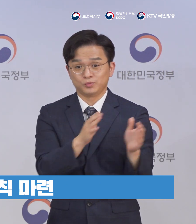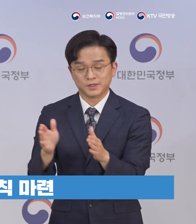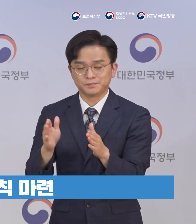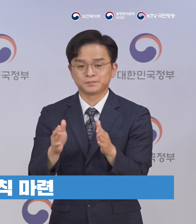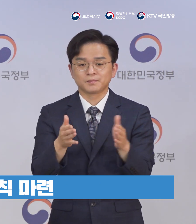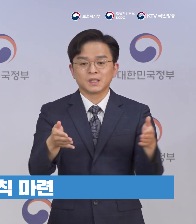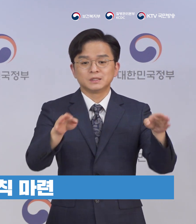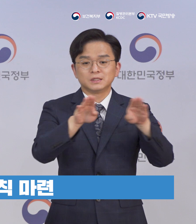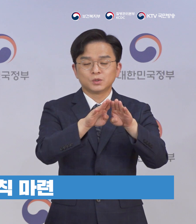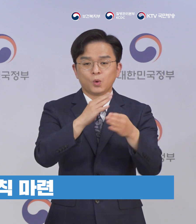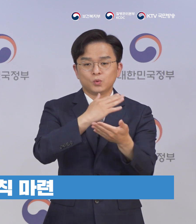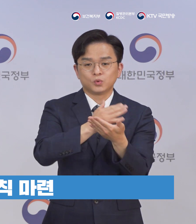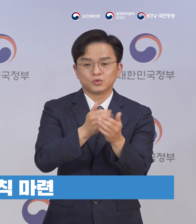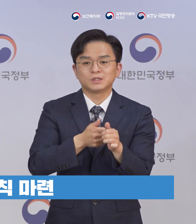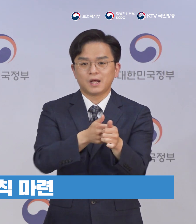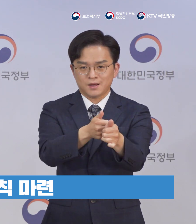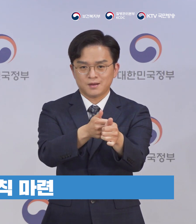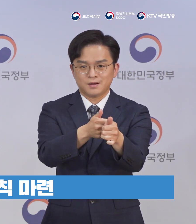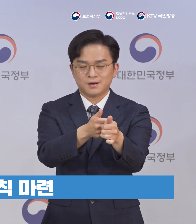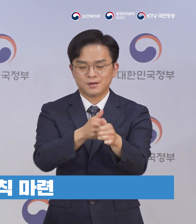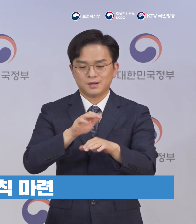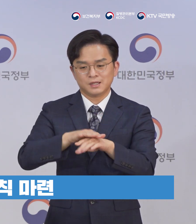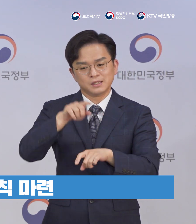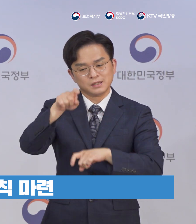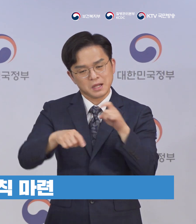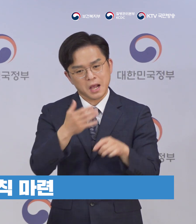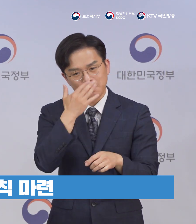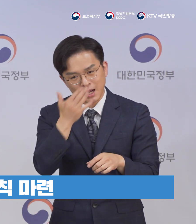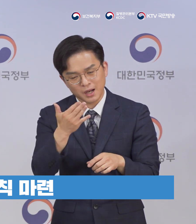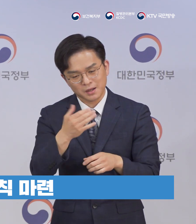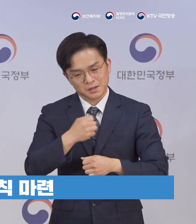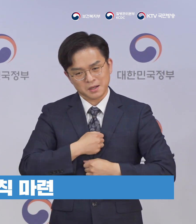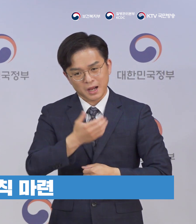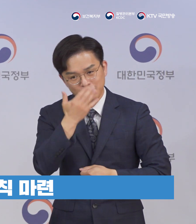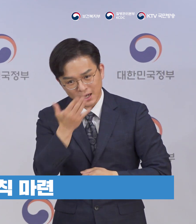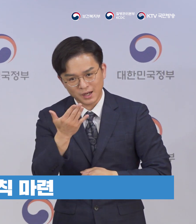현장에서 잘 지켜지도록 보완해 나가겠습니다.